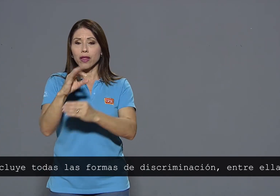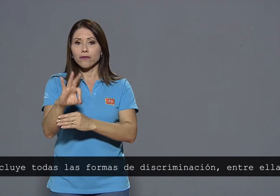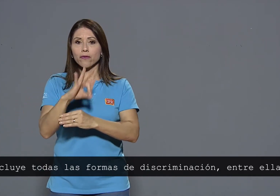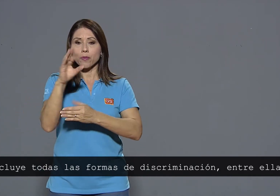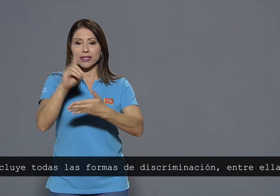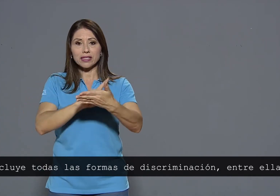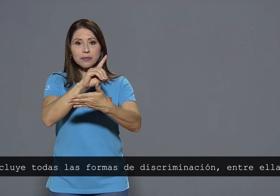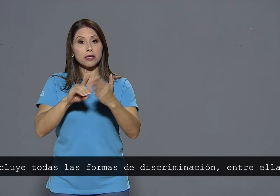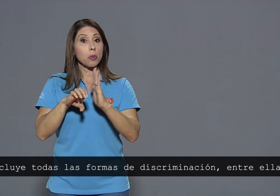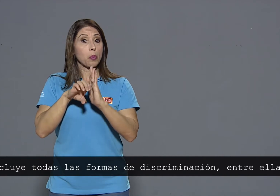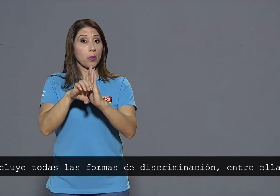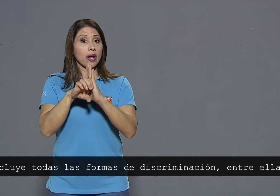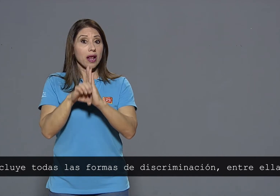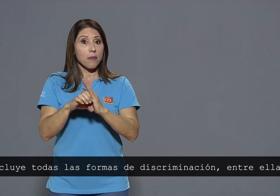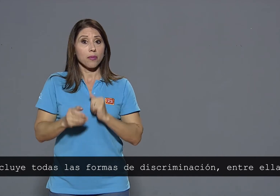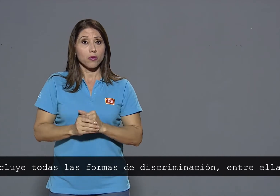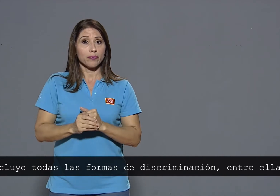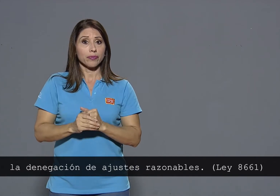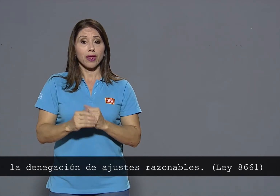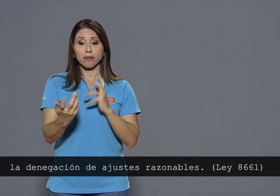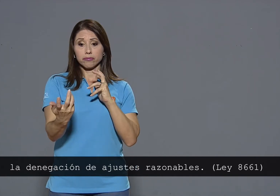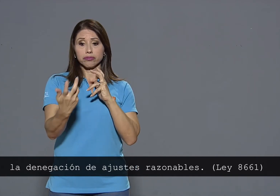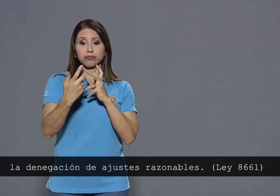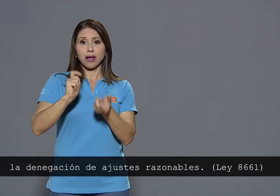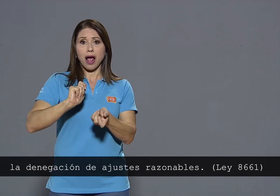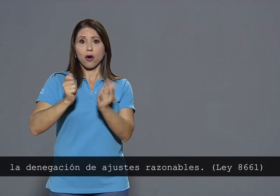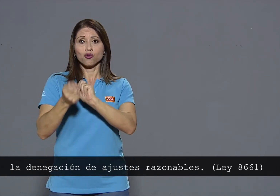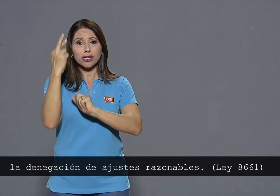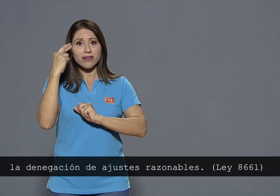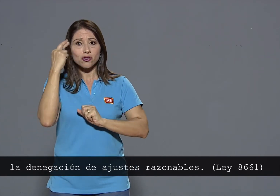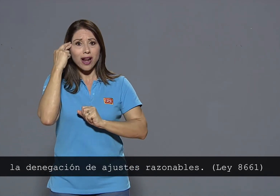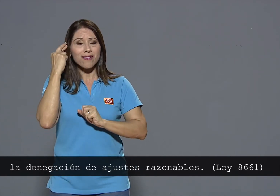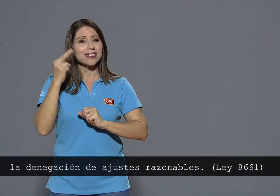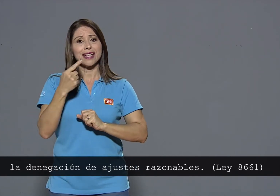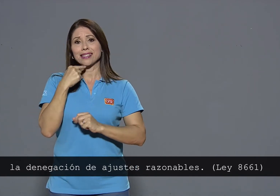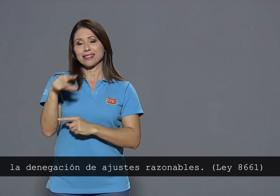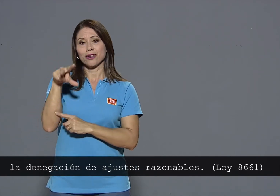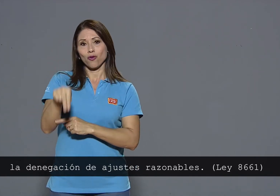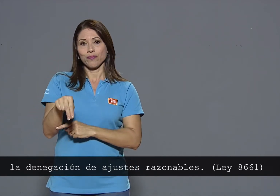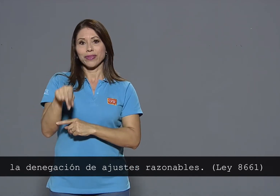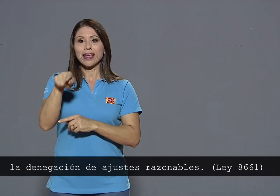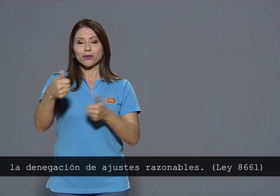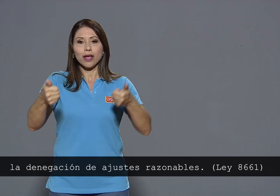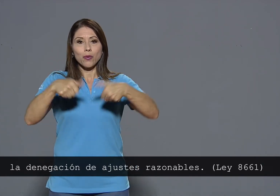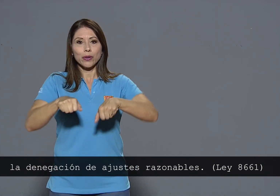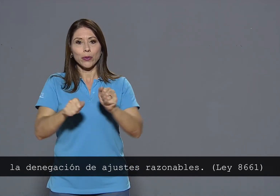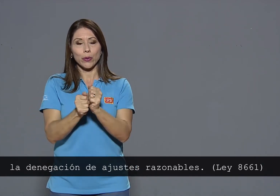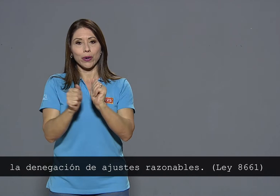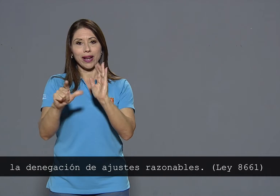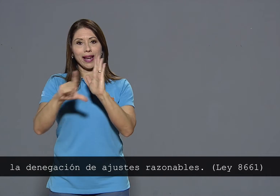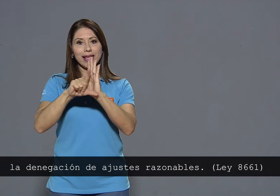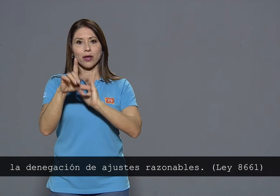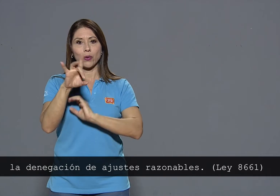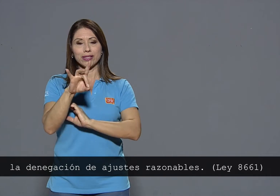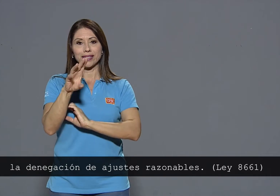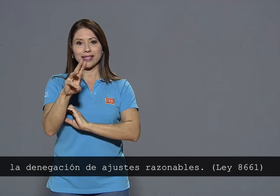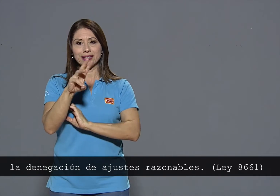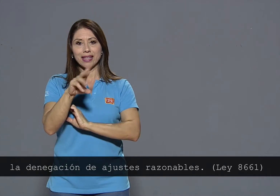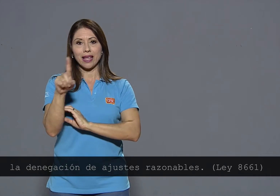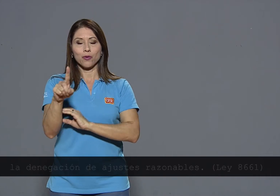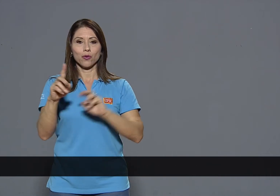las formas de discriminación, entre ellas la denegación de ajustes razonables, según la Ley